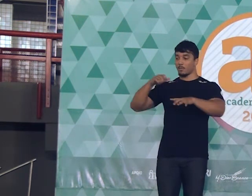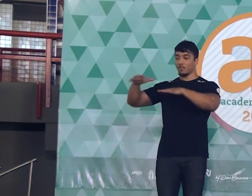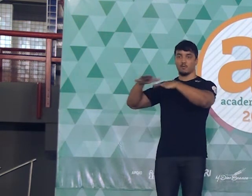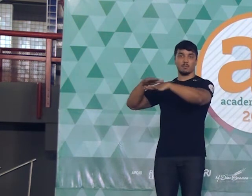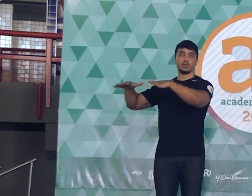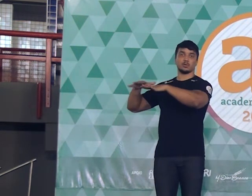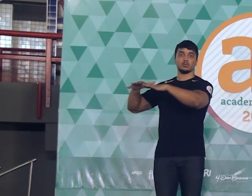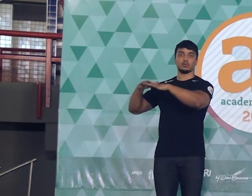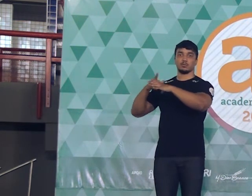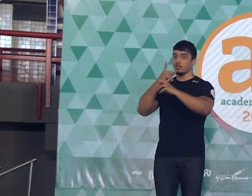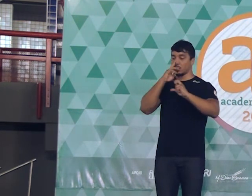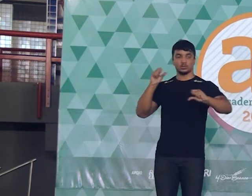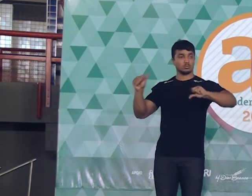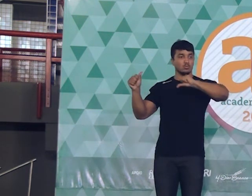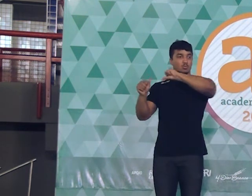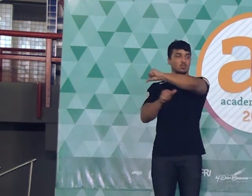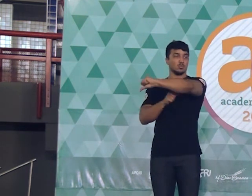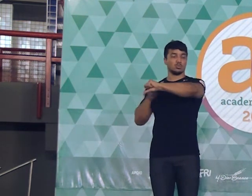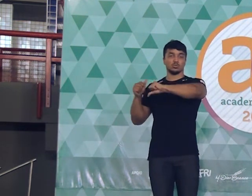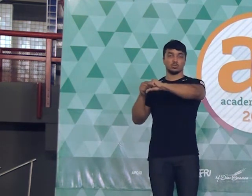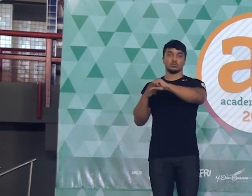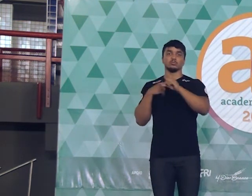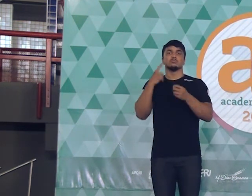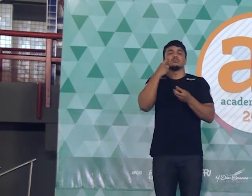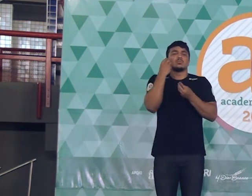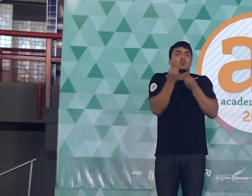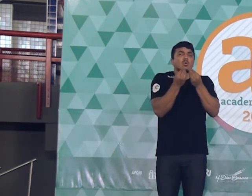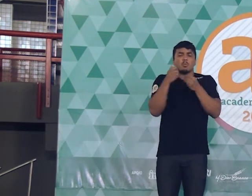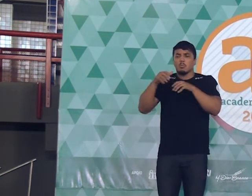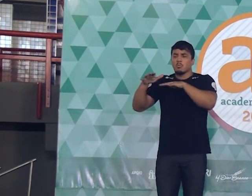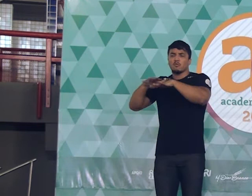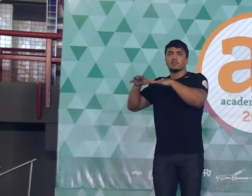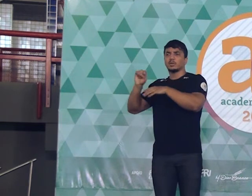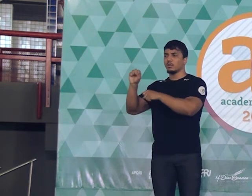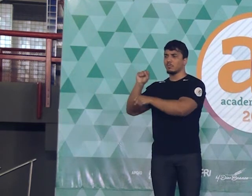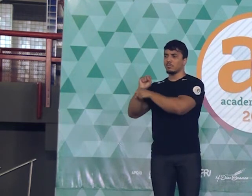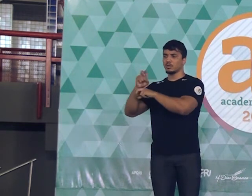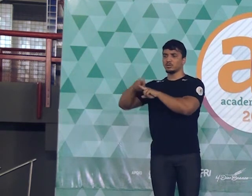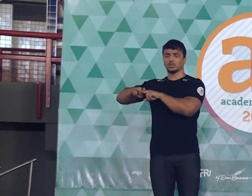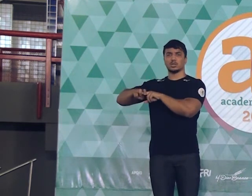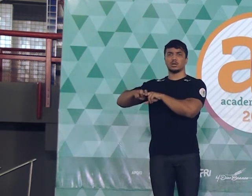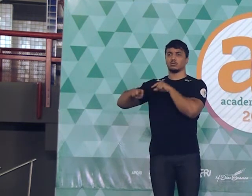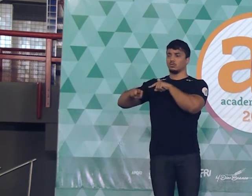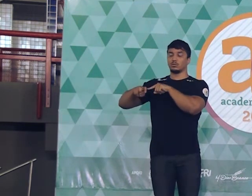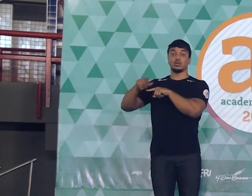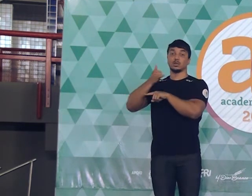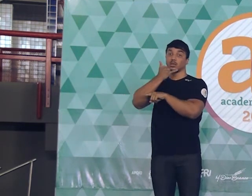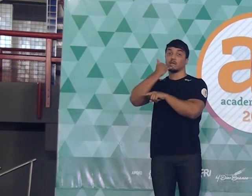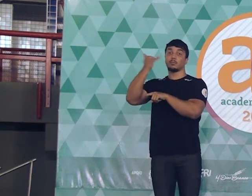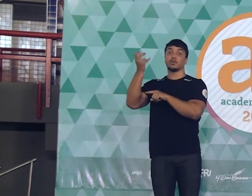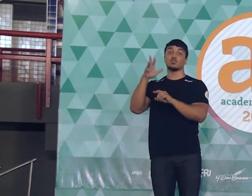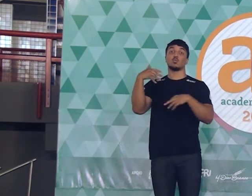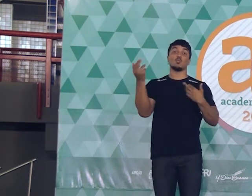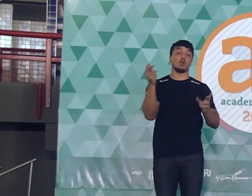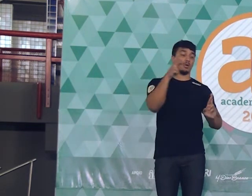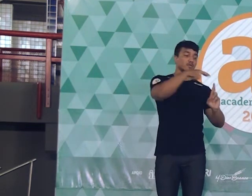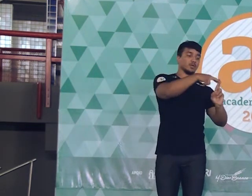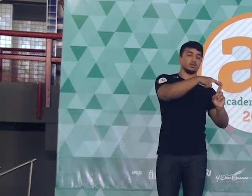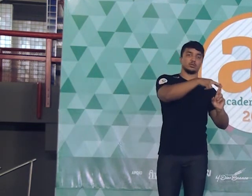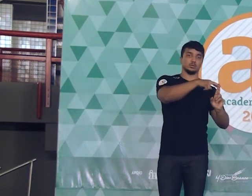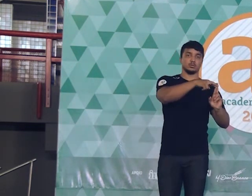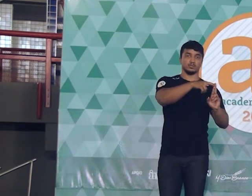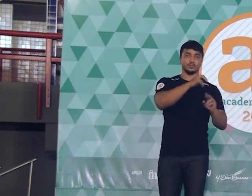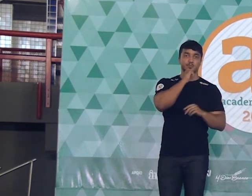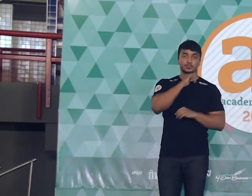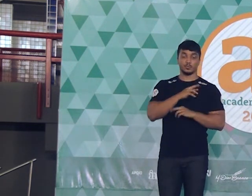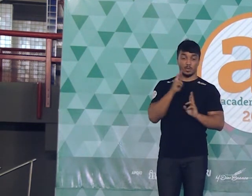movimento. Mas, professor, como é que ele pode estar em movimento se ele está sentado? Porque vai depender do referencial.